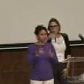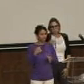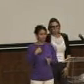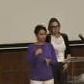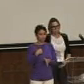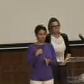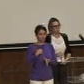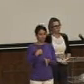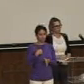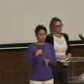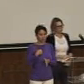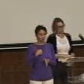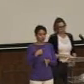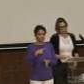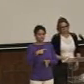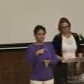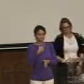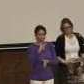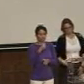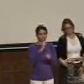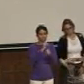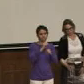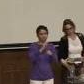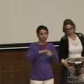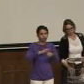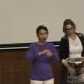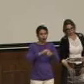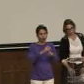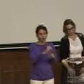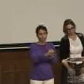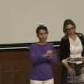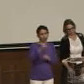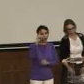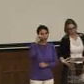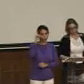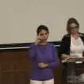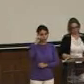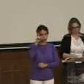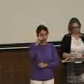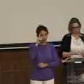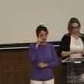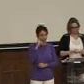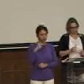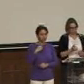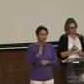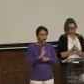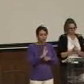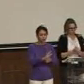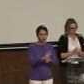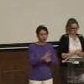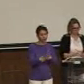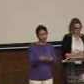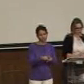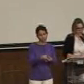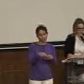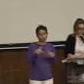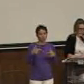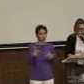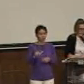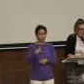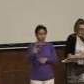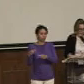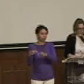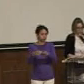dava, em média, 20 horas aulas por dia, e normalmente ajudava em algum outro setor. Eu trabalhei